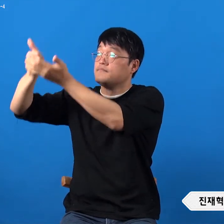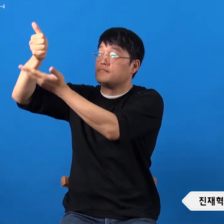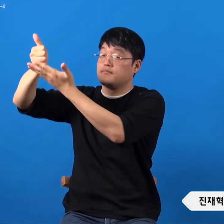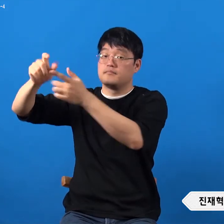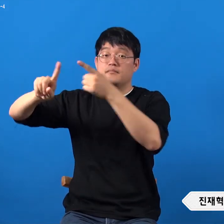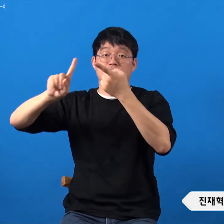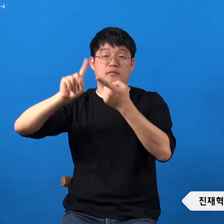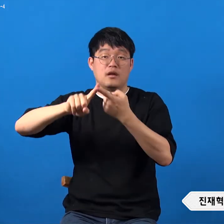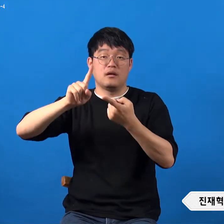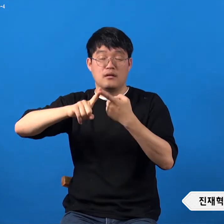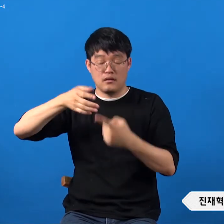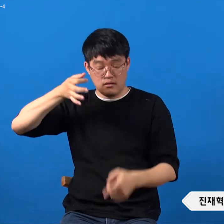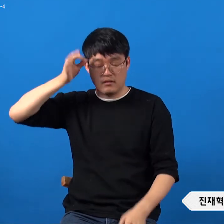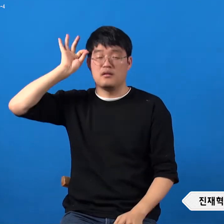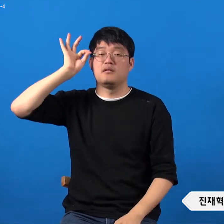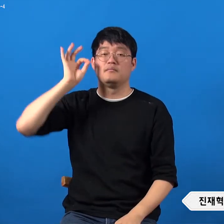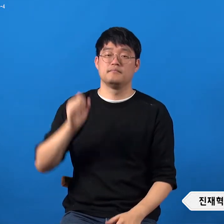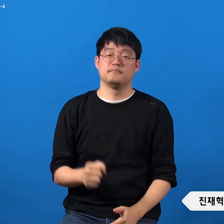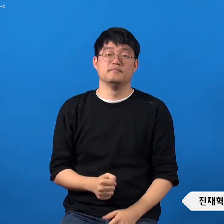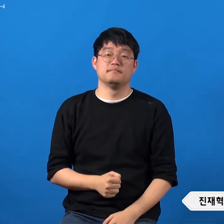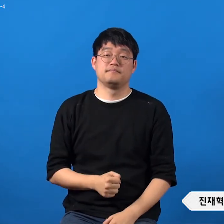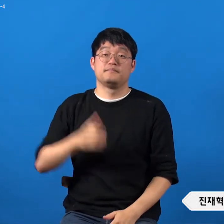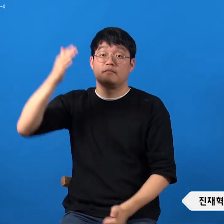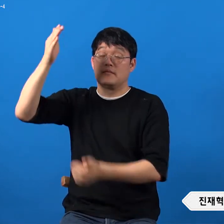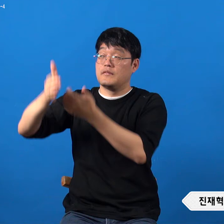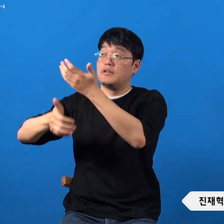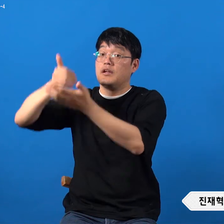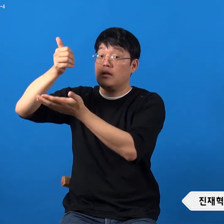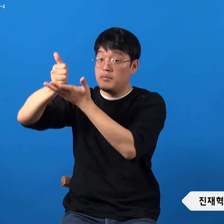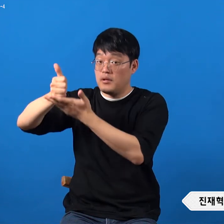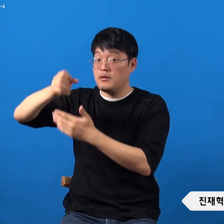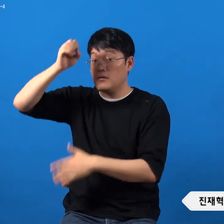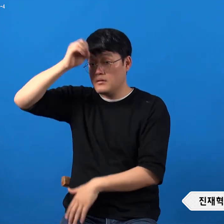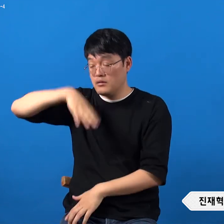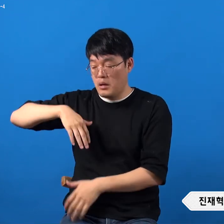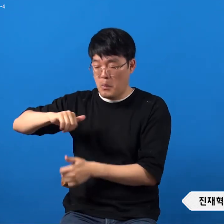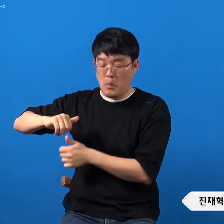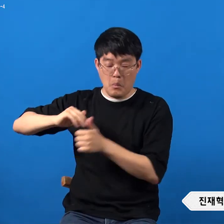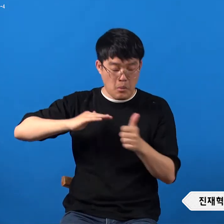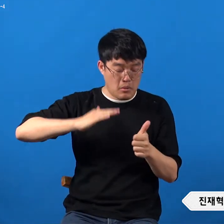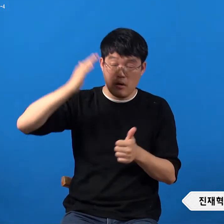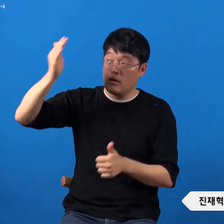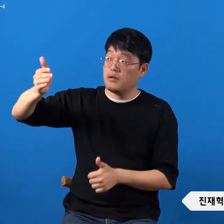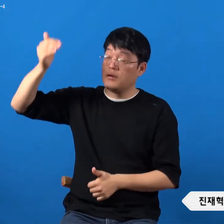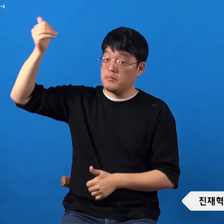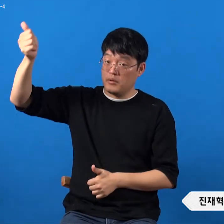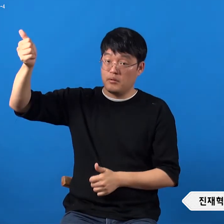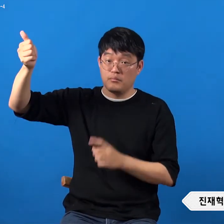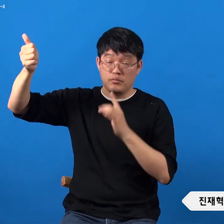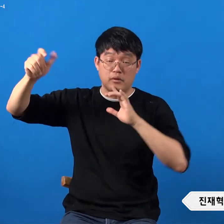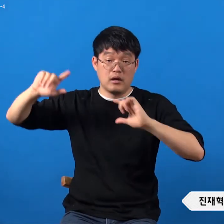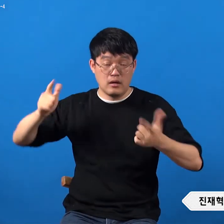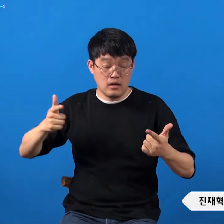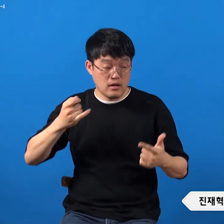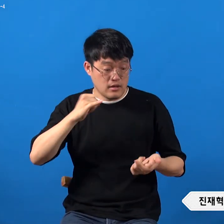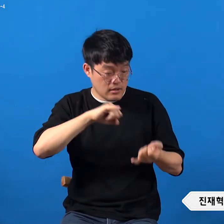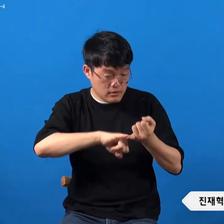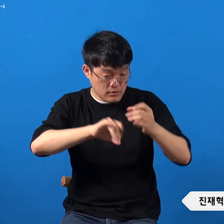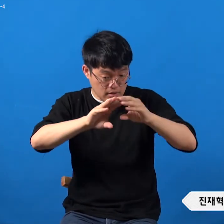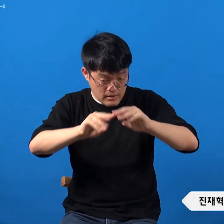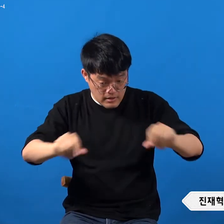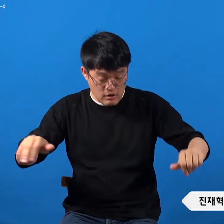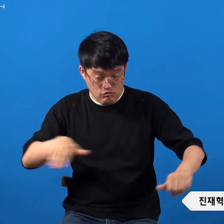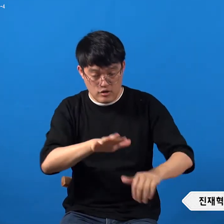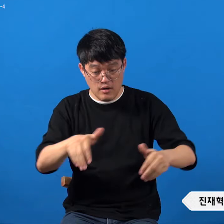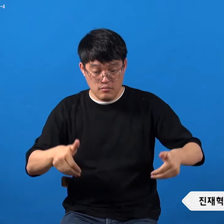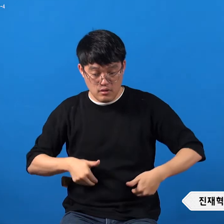대한 깨달음이었을 겁니다. 그 하나님이 단순히 보내신 하나님뿐만 아니라 그 약속의 땅 가운데